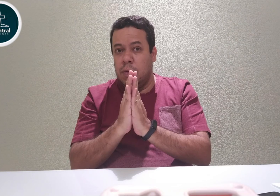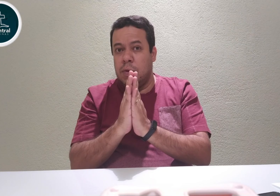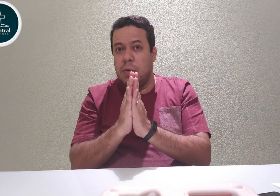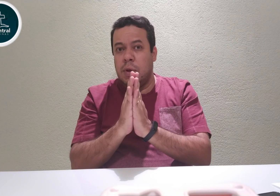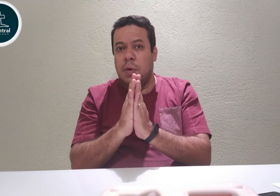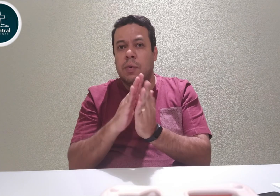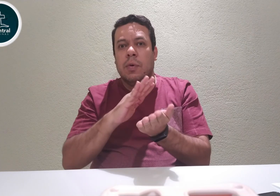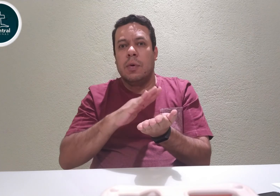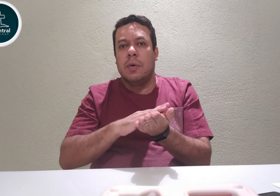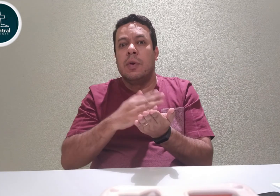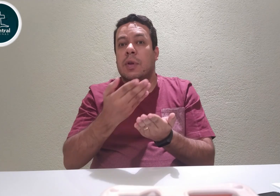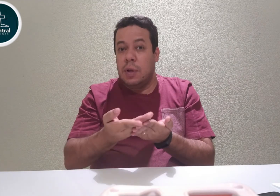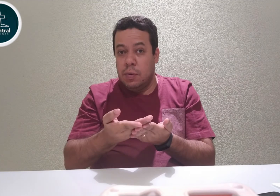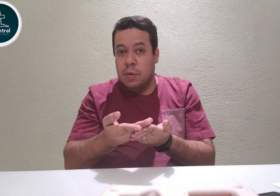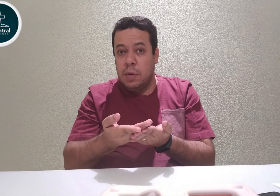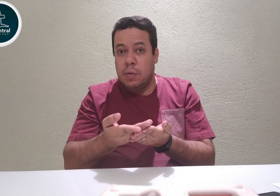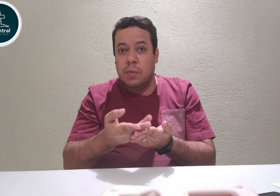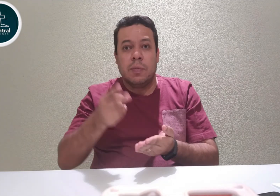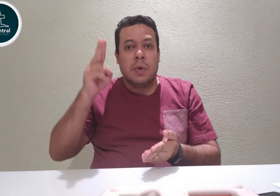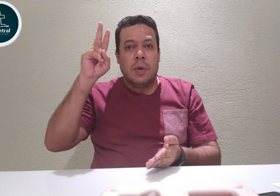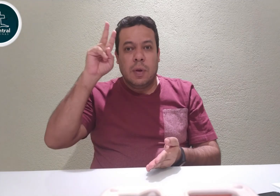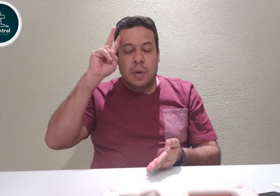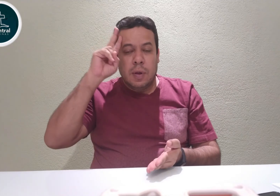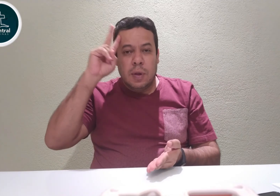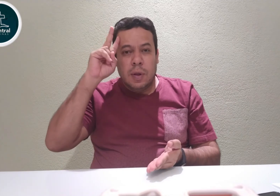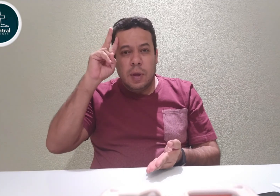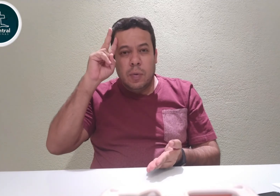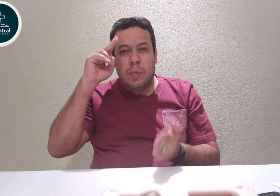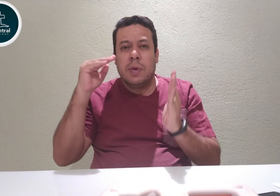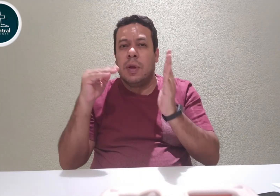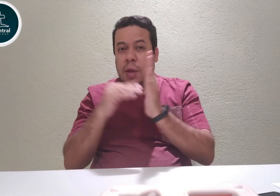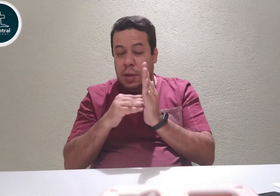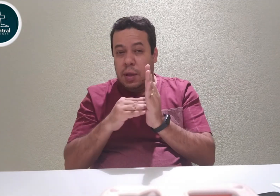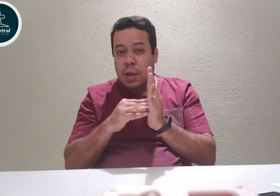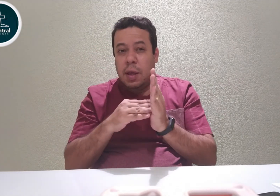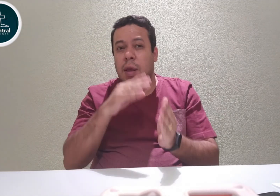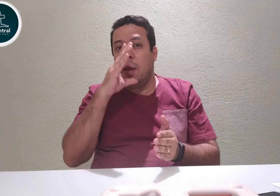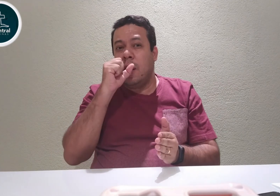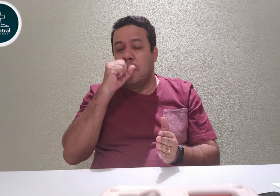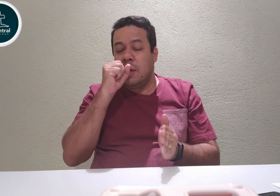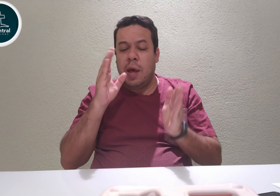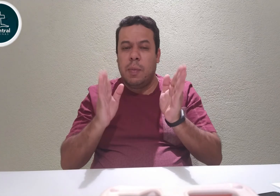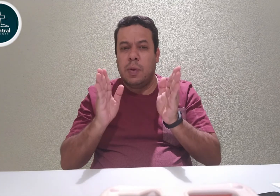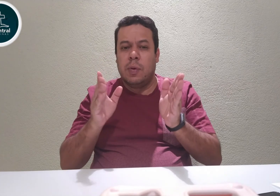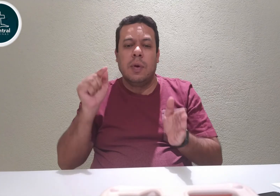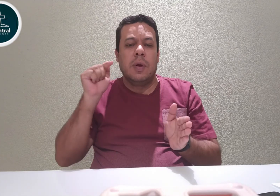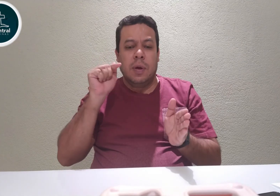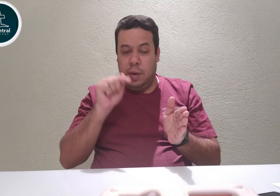E temos também devocionais com intérprete durante a semana.